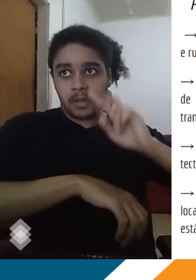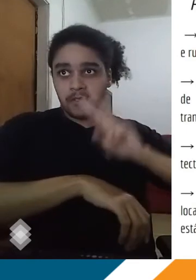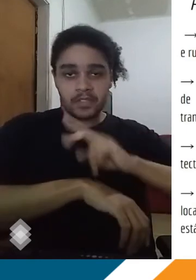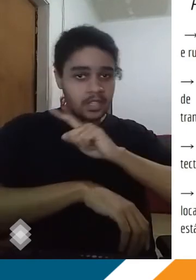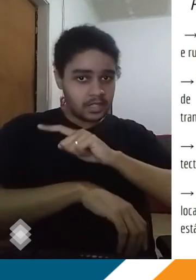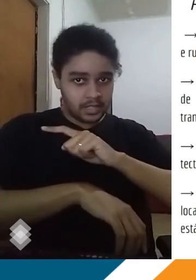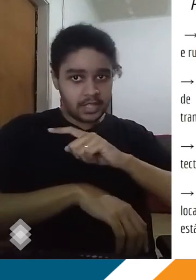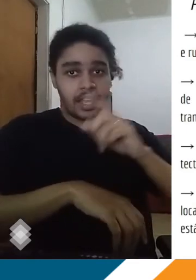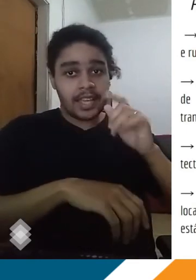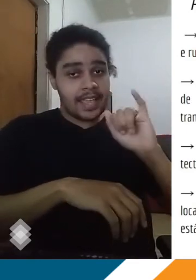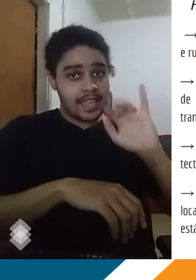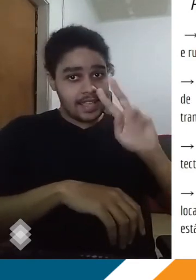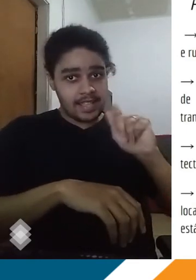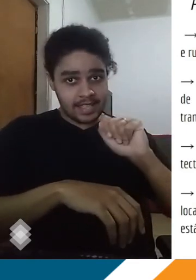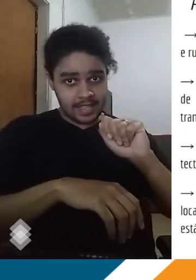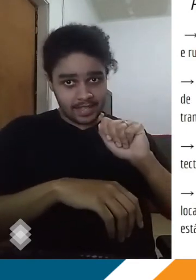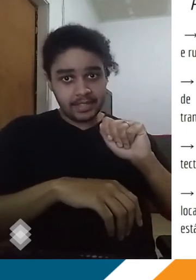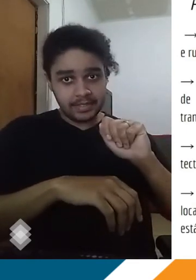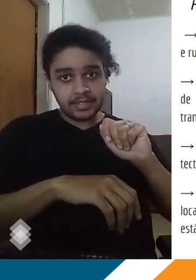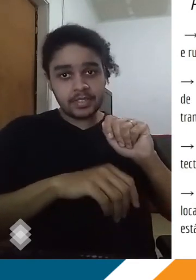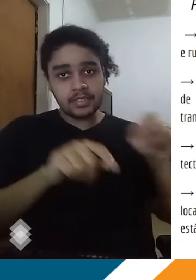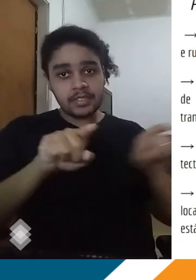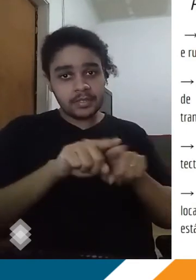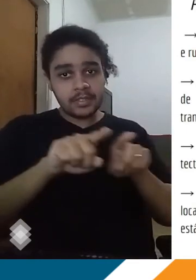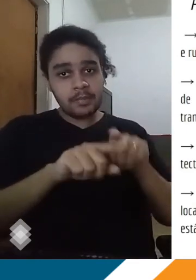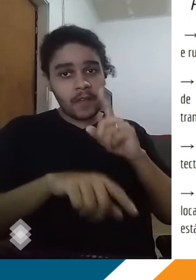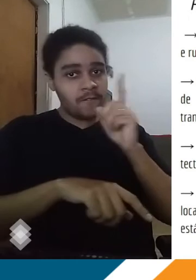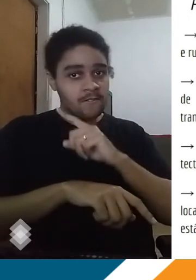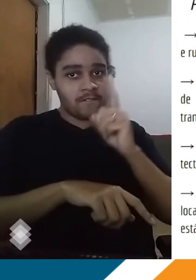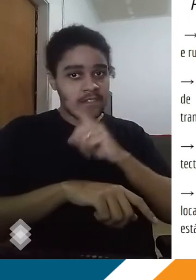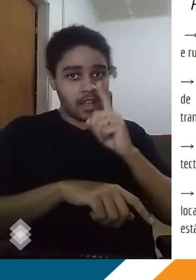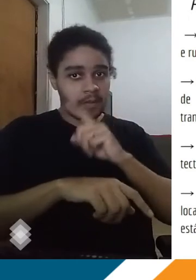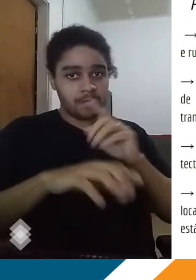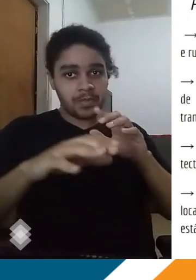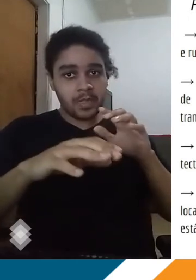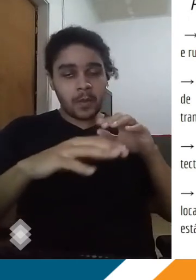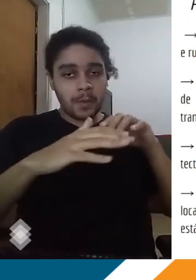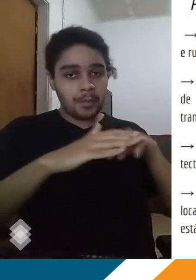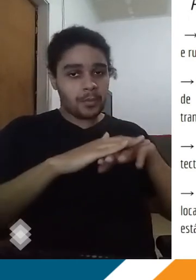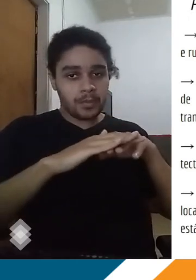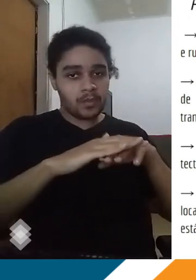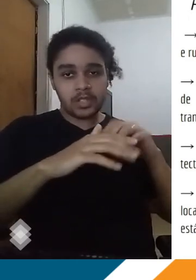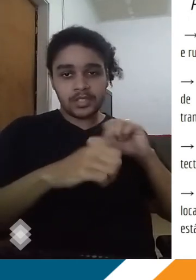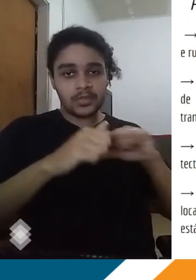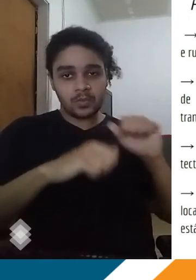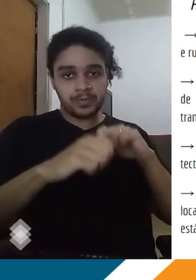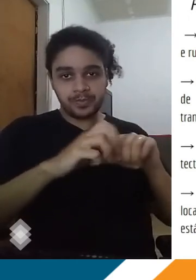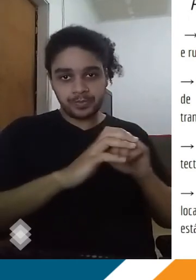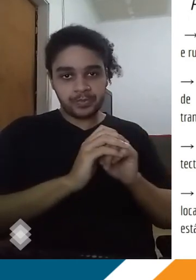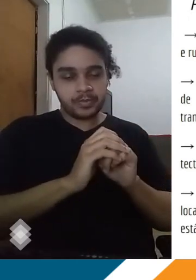ver aí na imagem, arcos de ilha através de movimentos divergentes e falhas através do